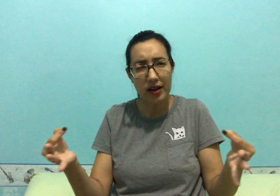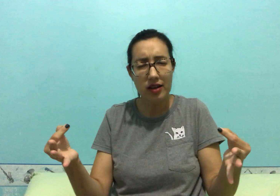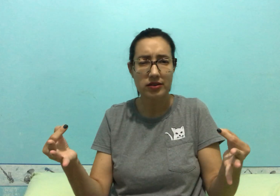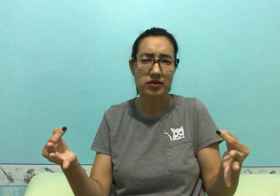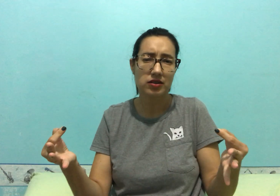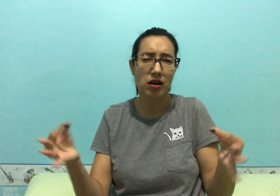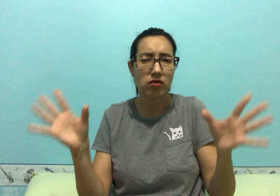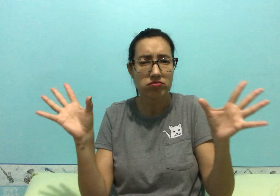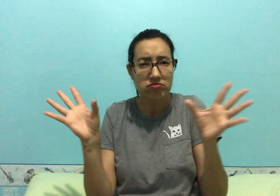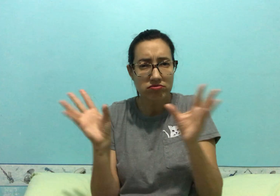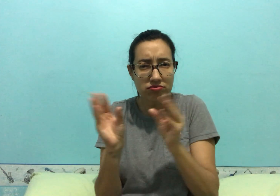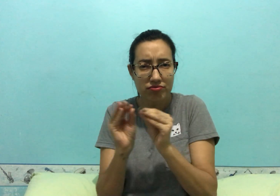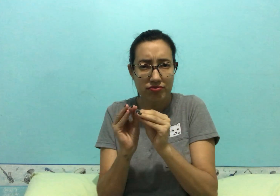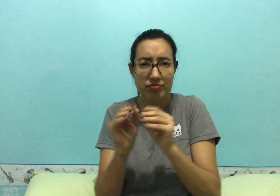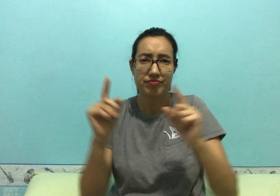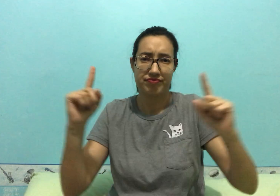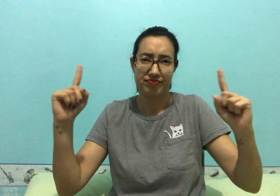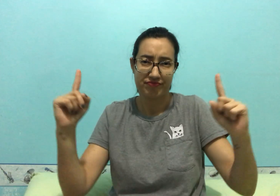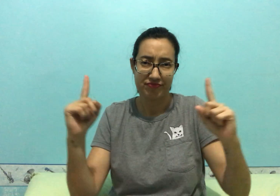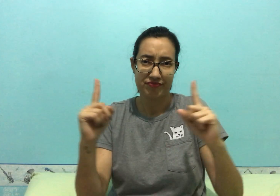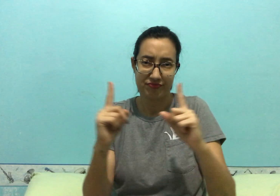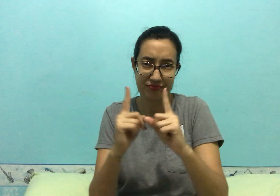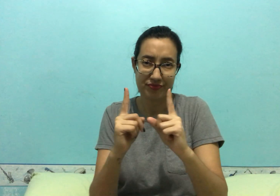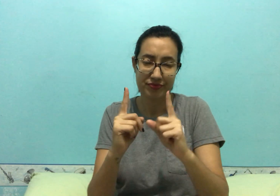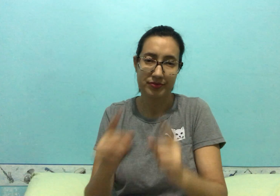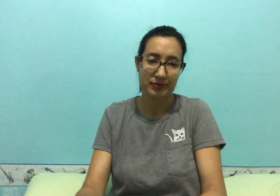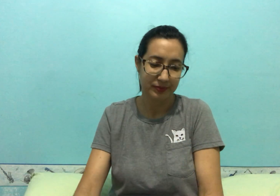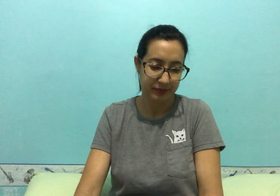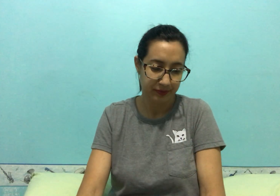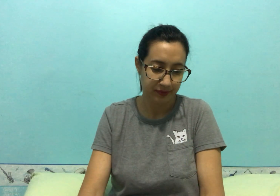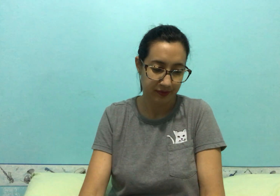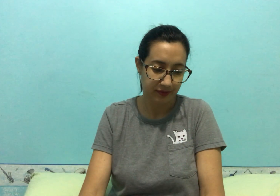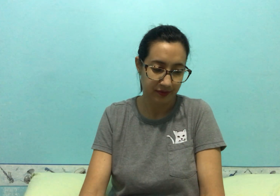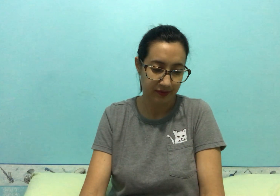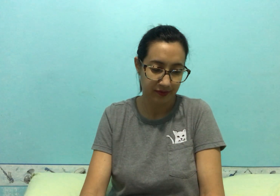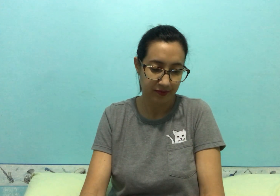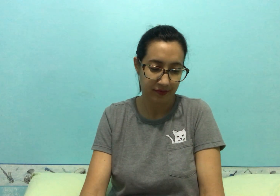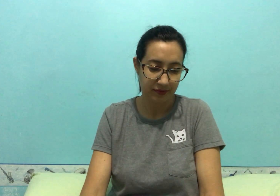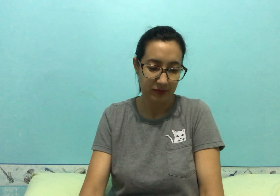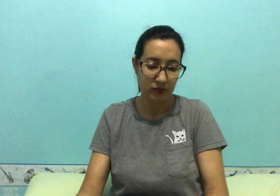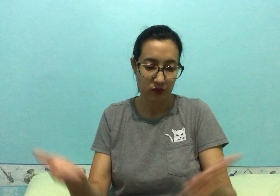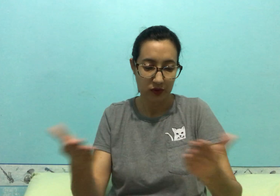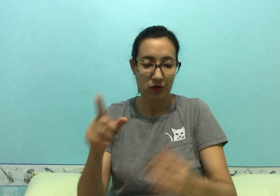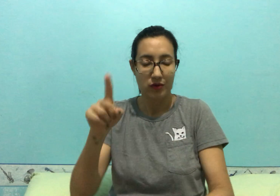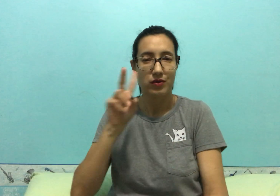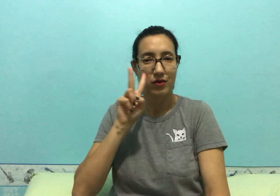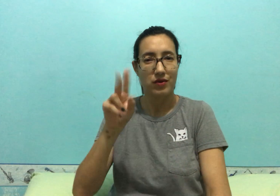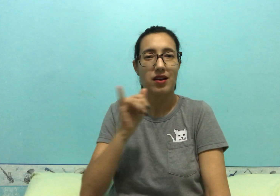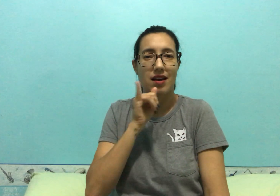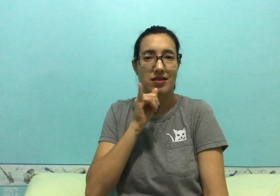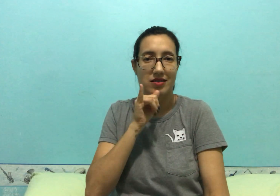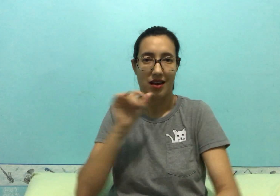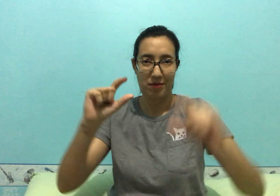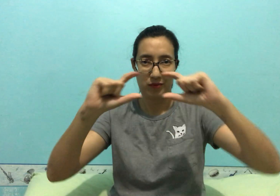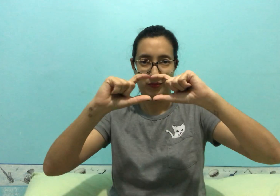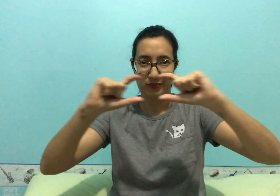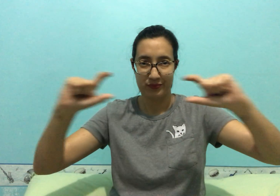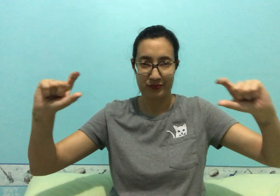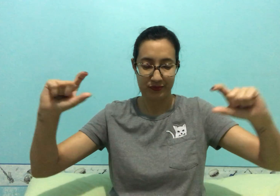pegando o exemplo aqui, nós temos A não B D ou A não B não